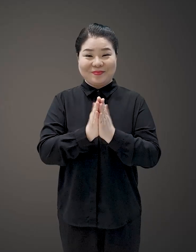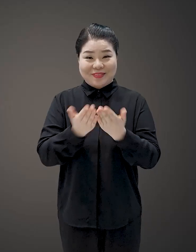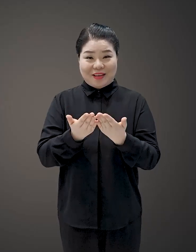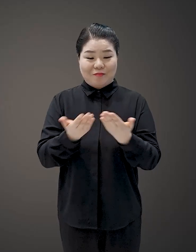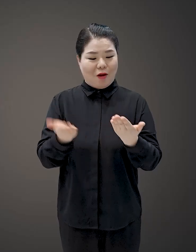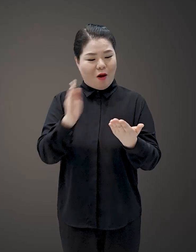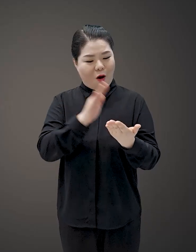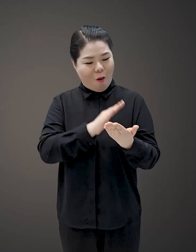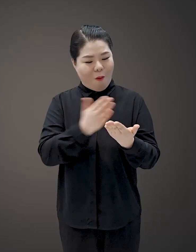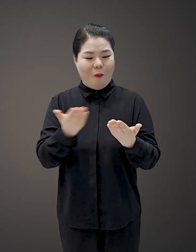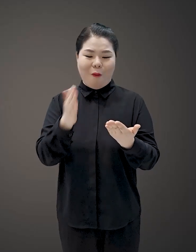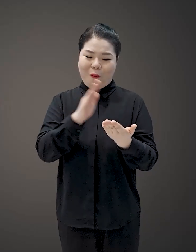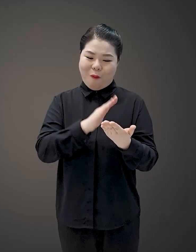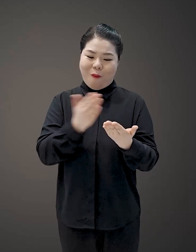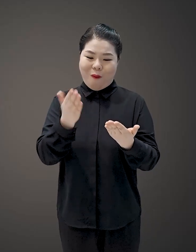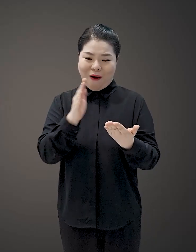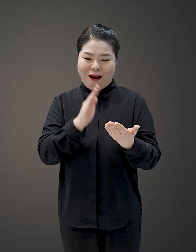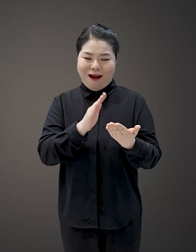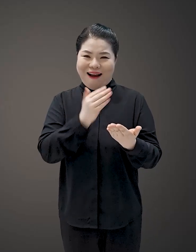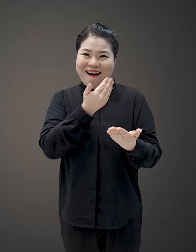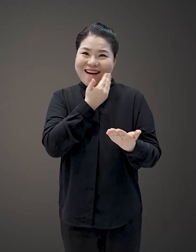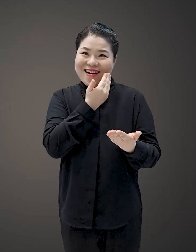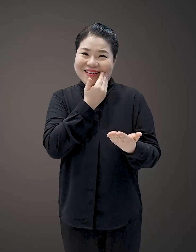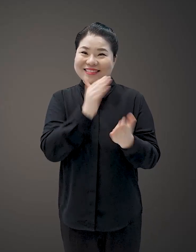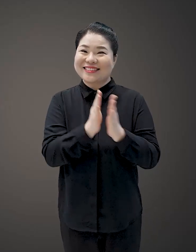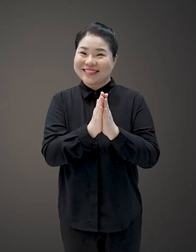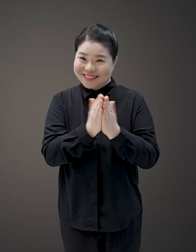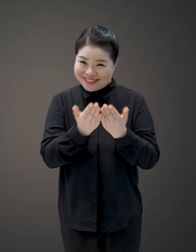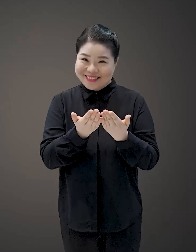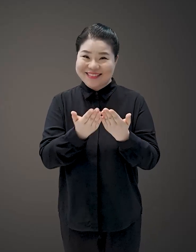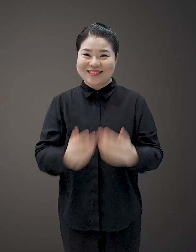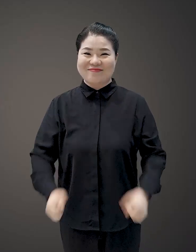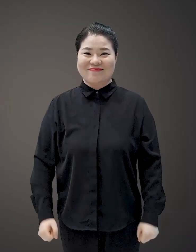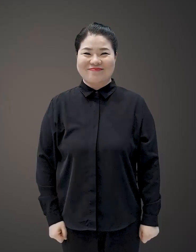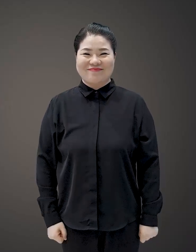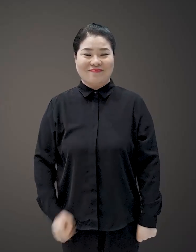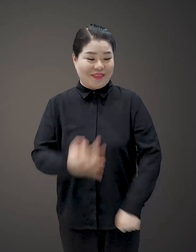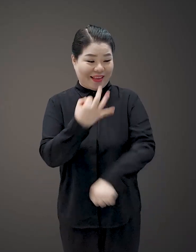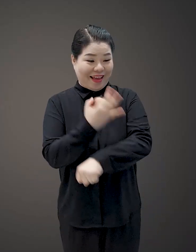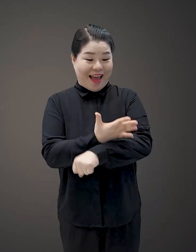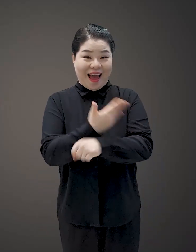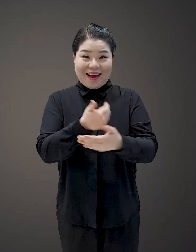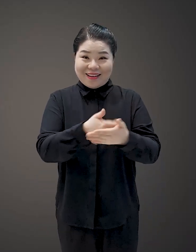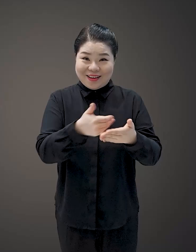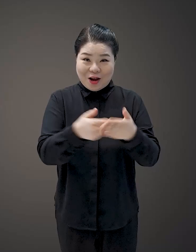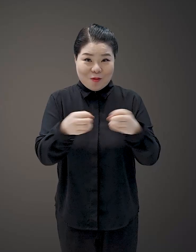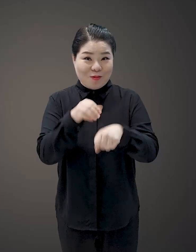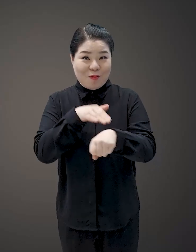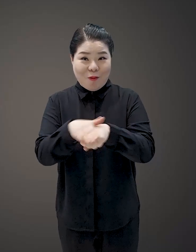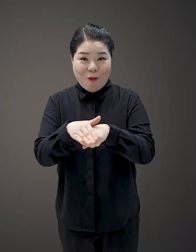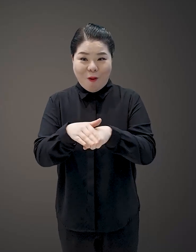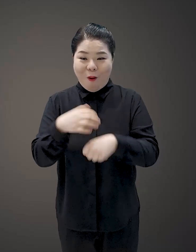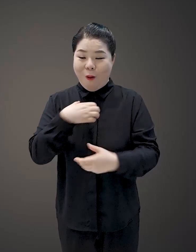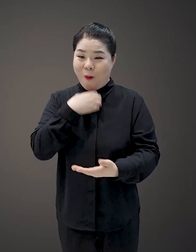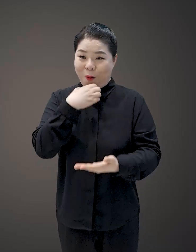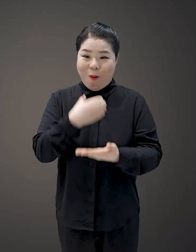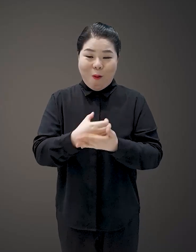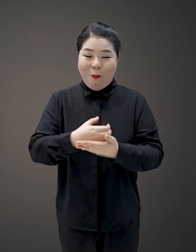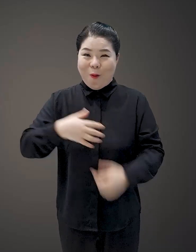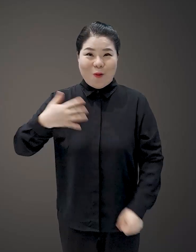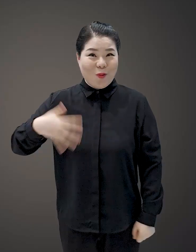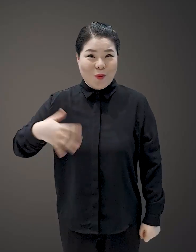장 한 장 읽을수록 넘기기 아까웠던 책. 간결한 그림과 문체로 이렇게 감동받을 줄이야.